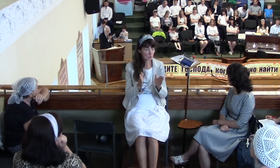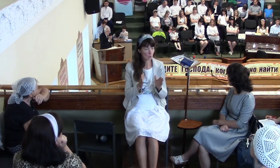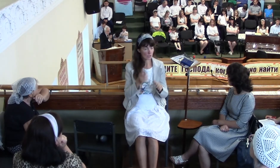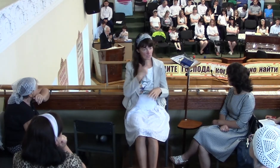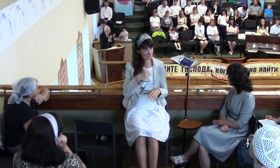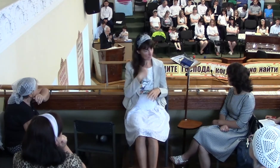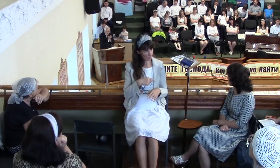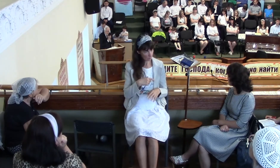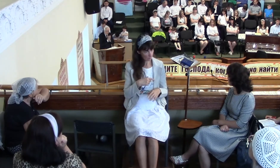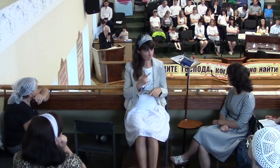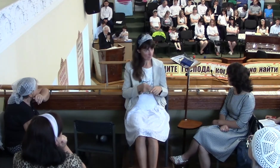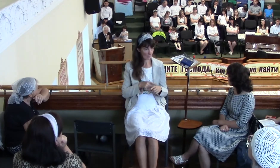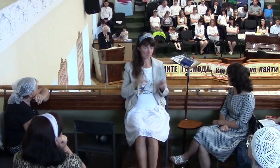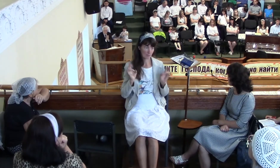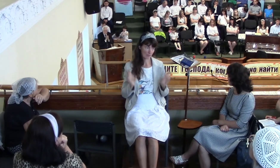Только собой.